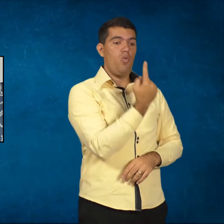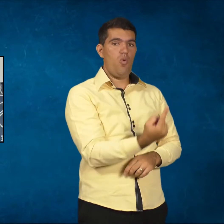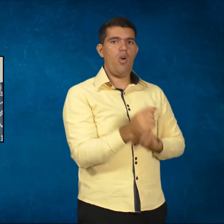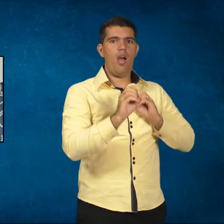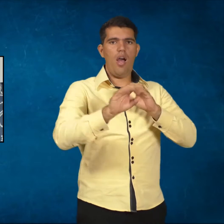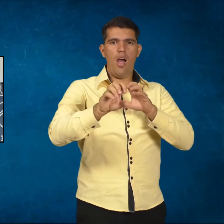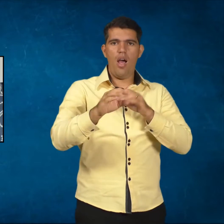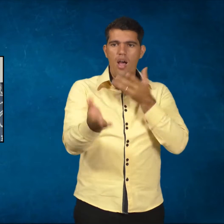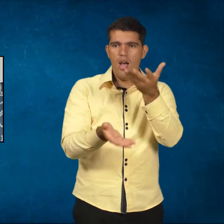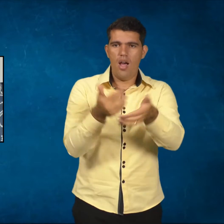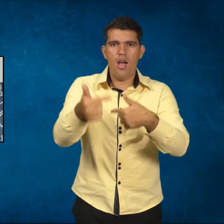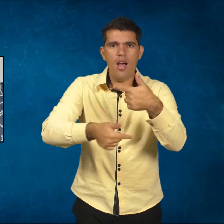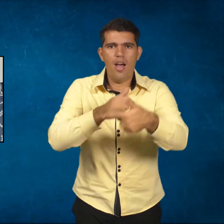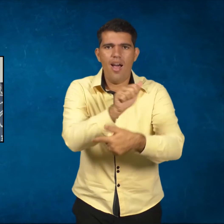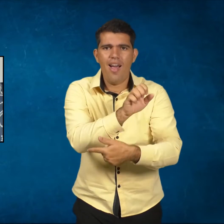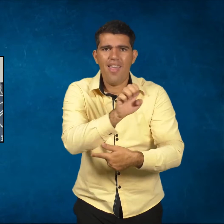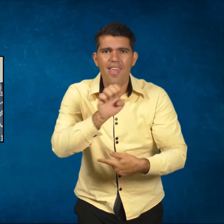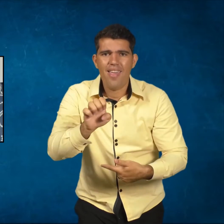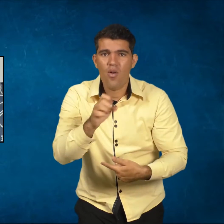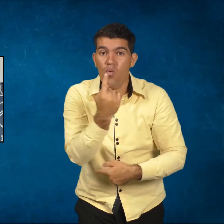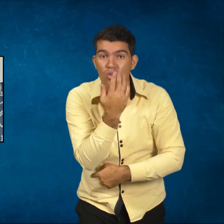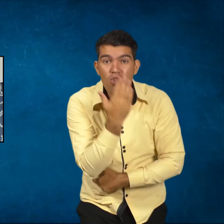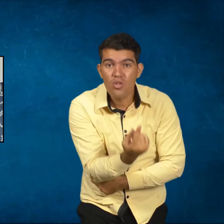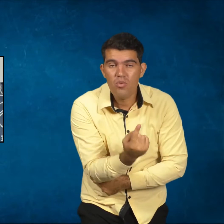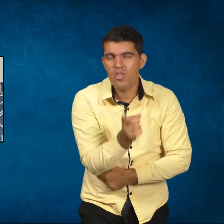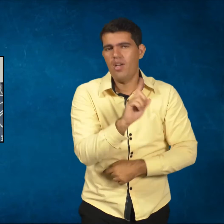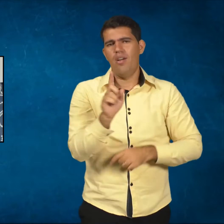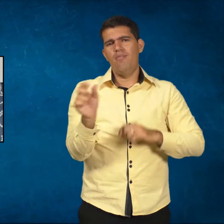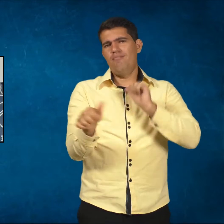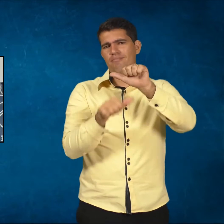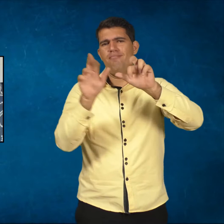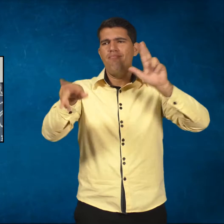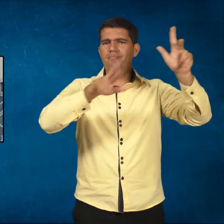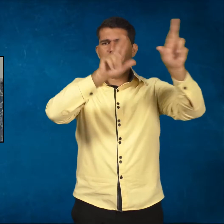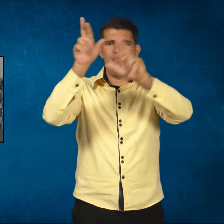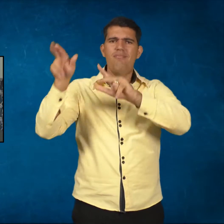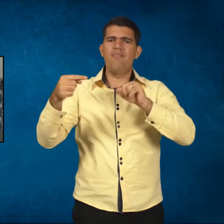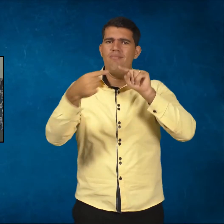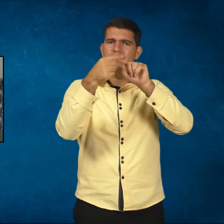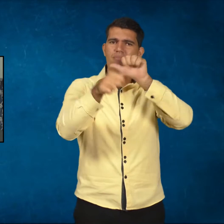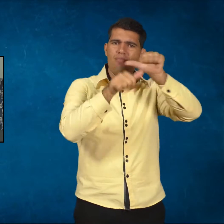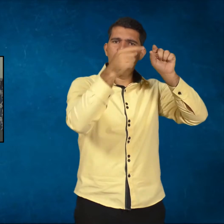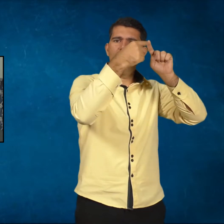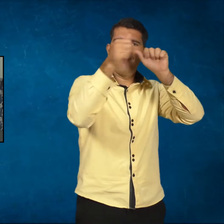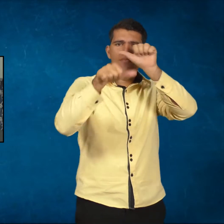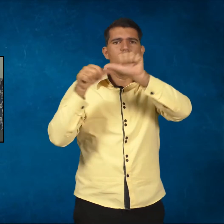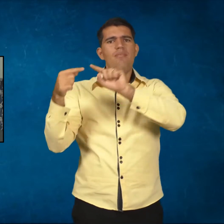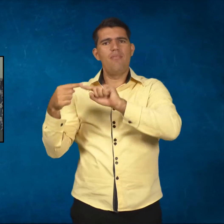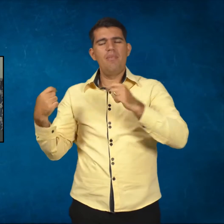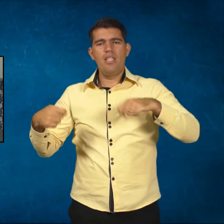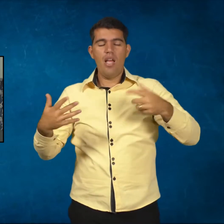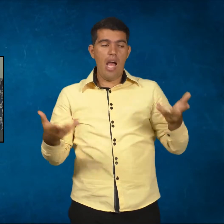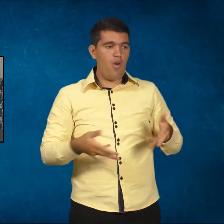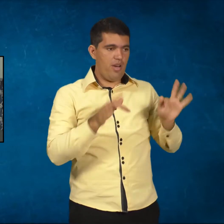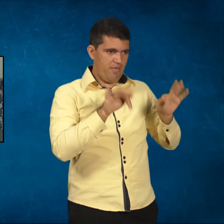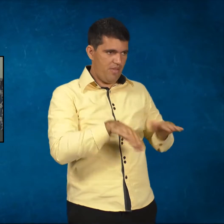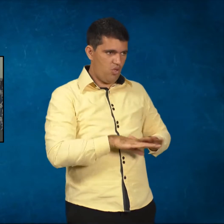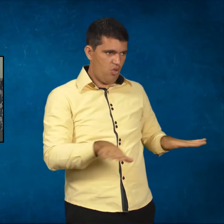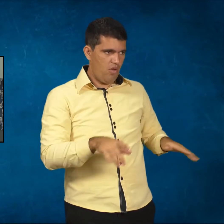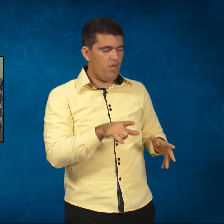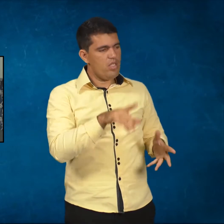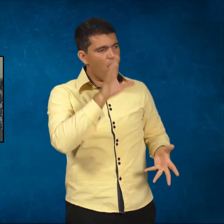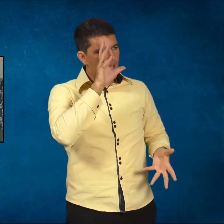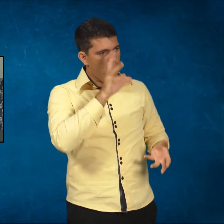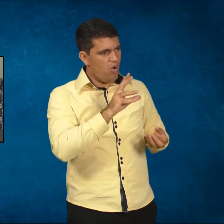resposta para a garantia da qualidade num país tão grande, tão diverso como o nosso. Professora, só para a gente finalizar, na sua conclusão